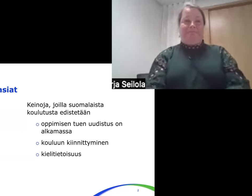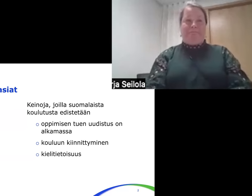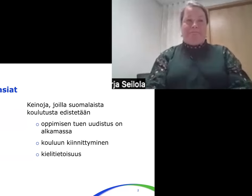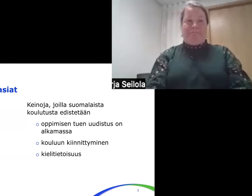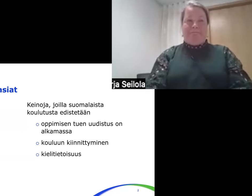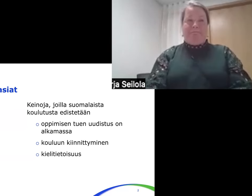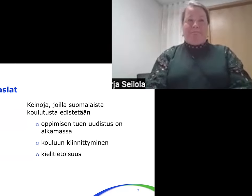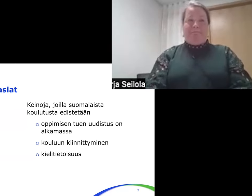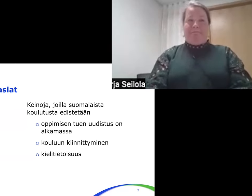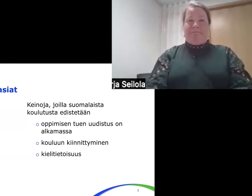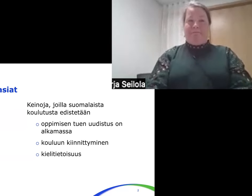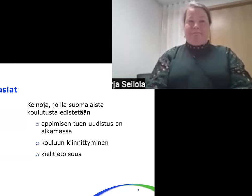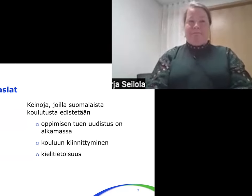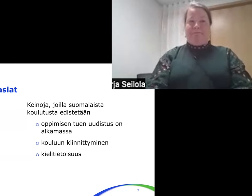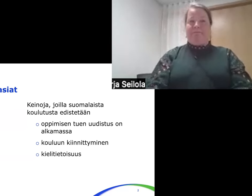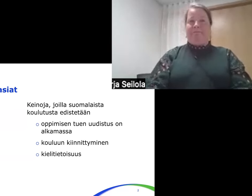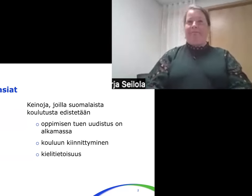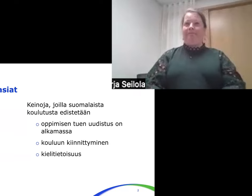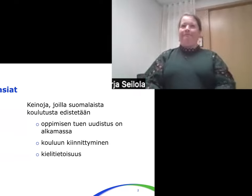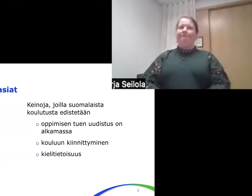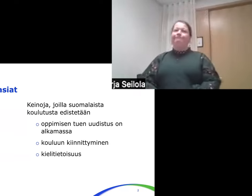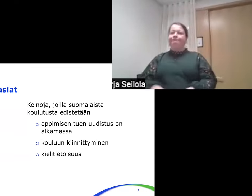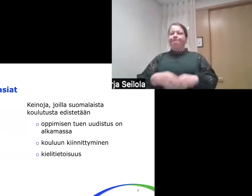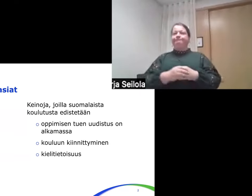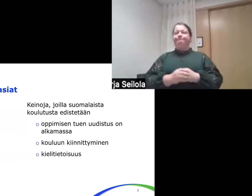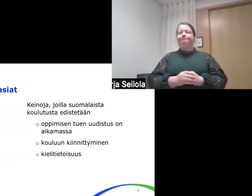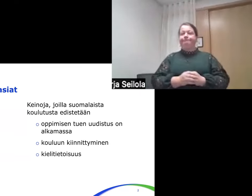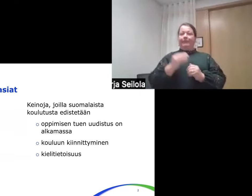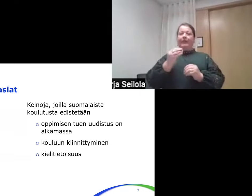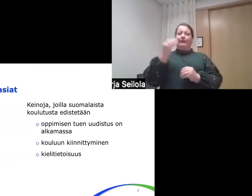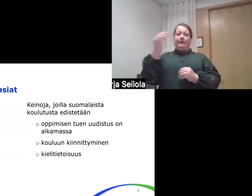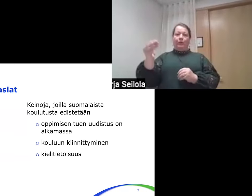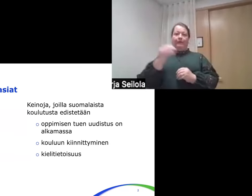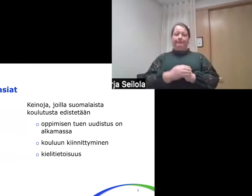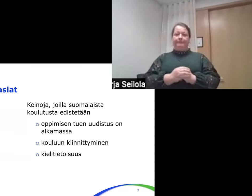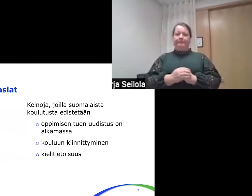keinoista, ja kerron siitä nyt hieman enemmän.